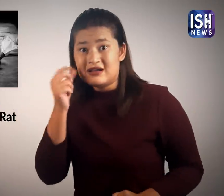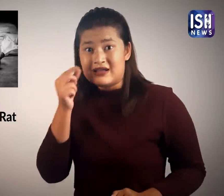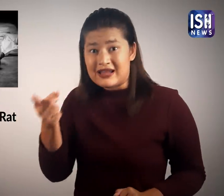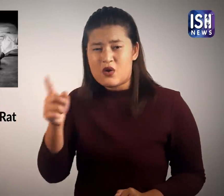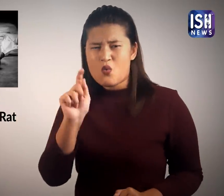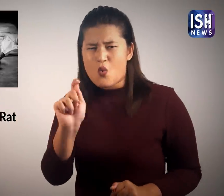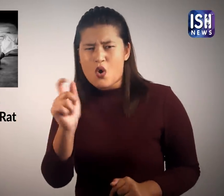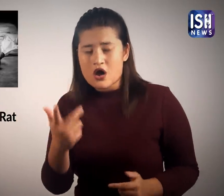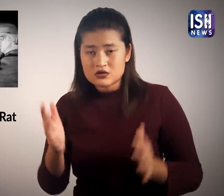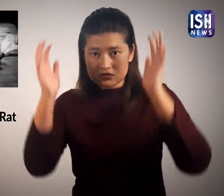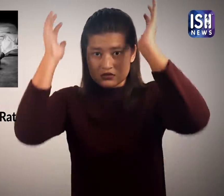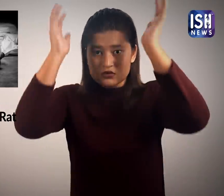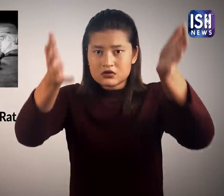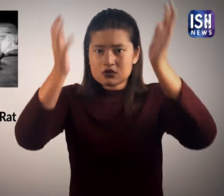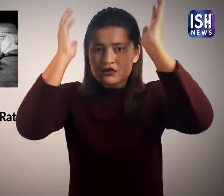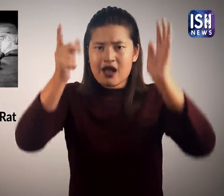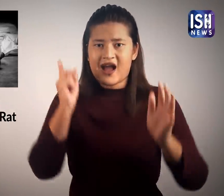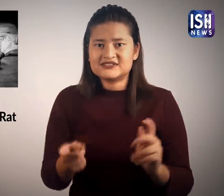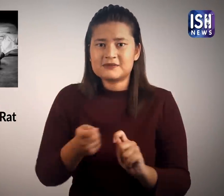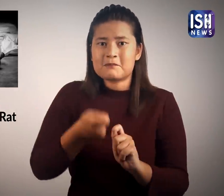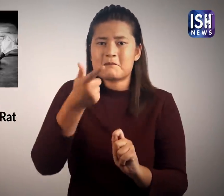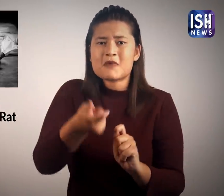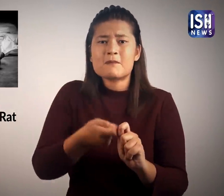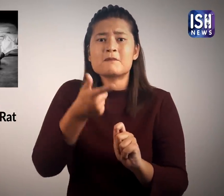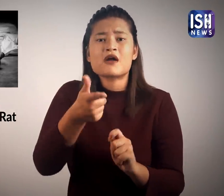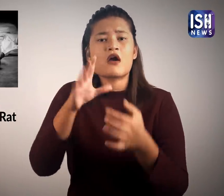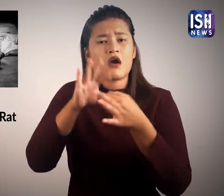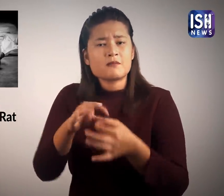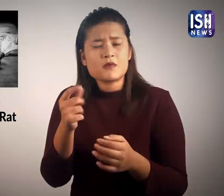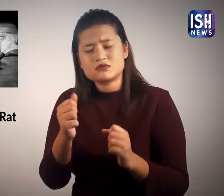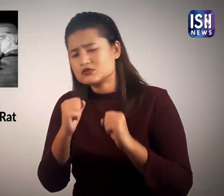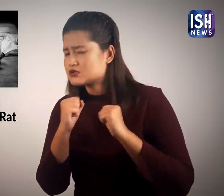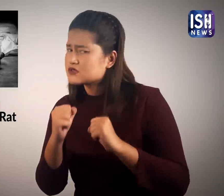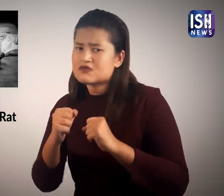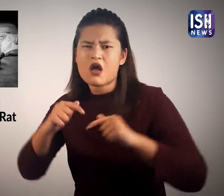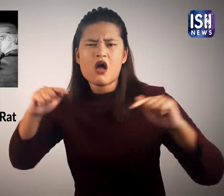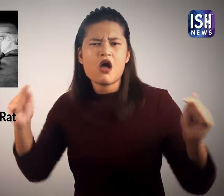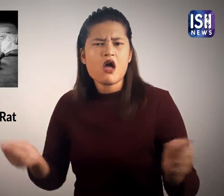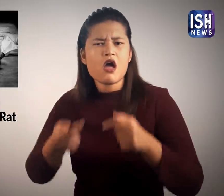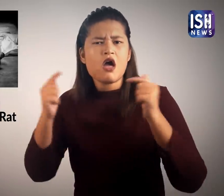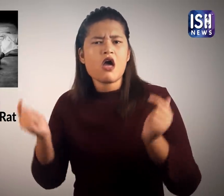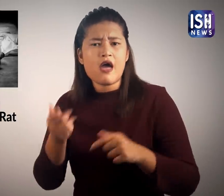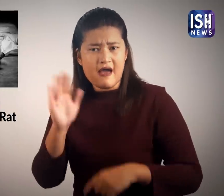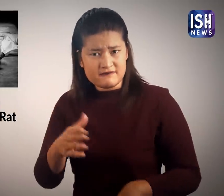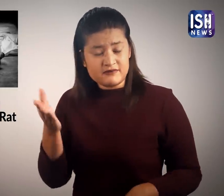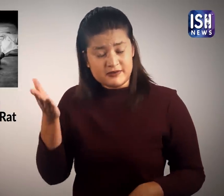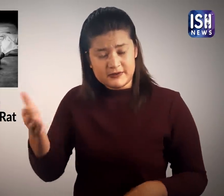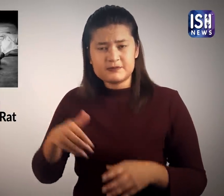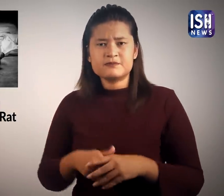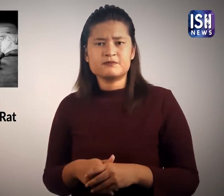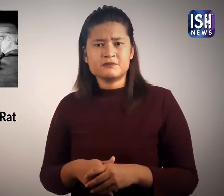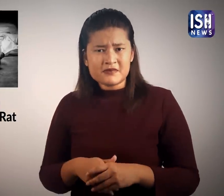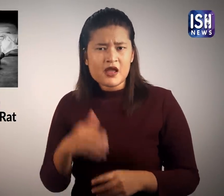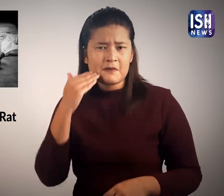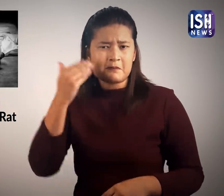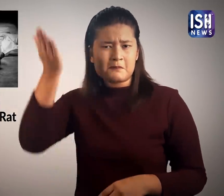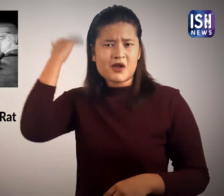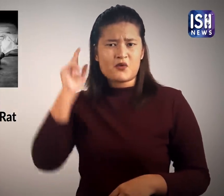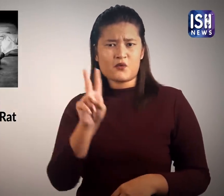अंसारी एक दिहाडी मजदूर था दोनों अपनी वित्य परेशानियों के कारण लड़ते थे 25 जून